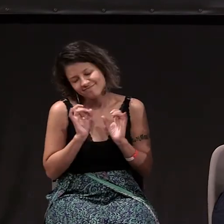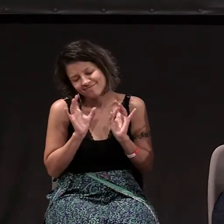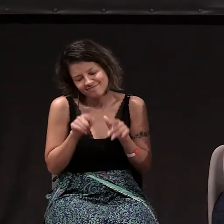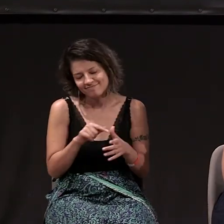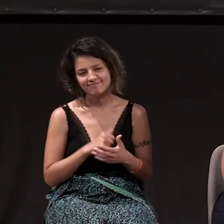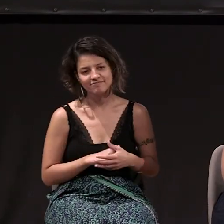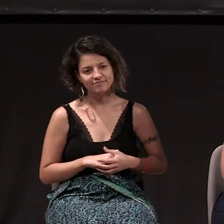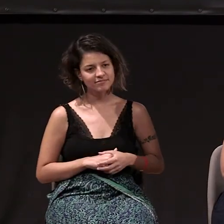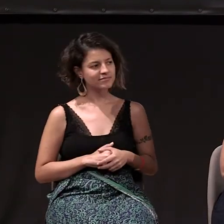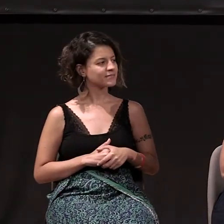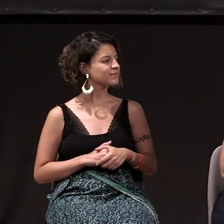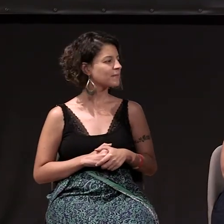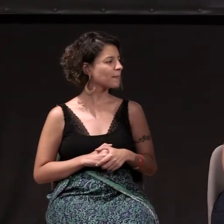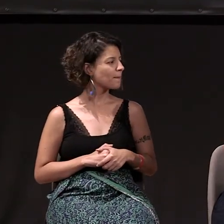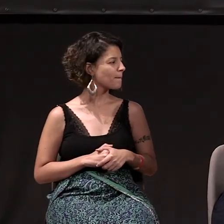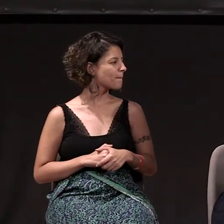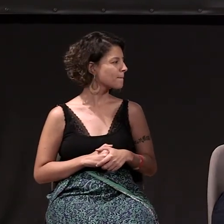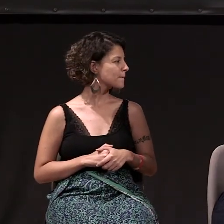isso.